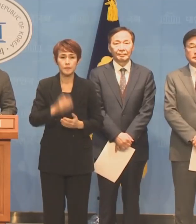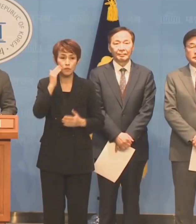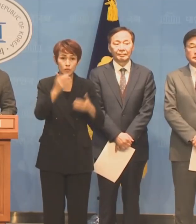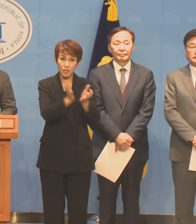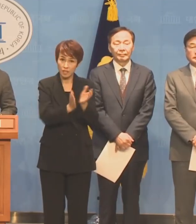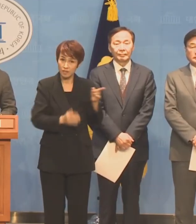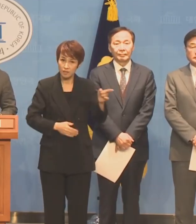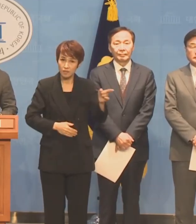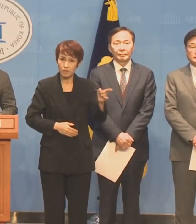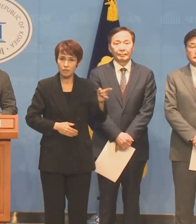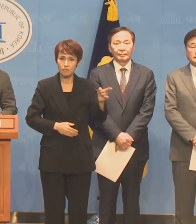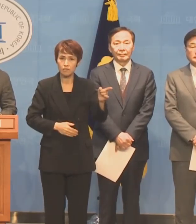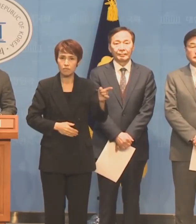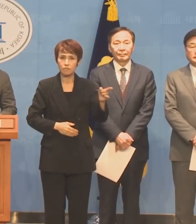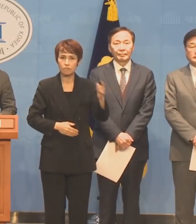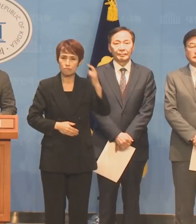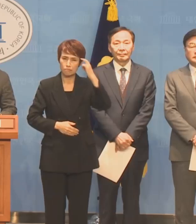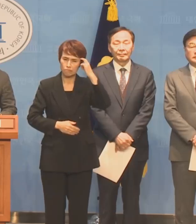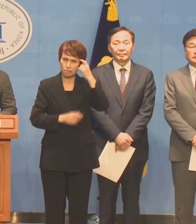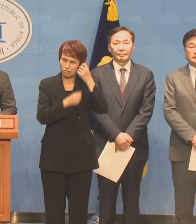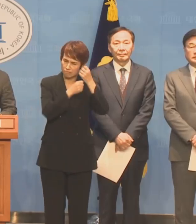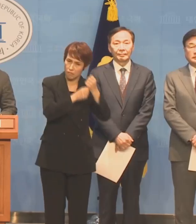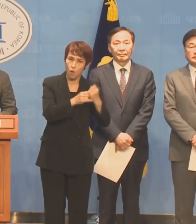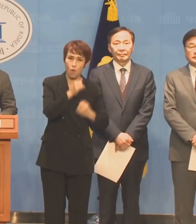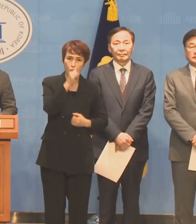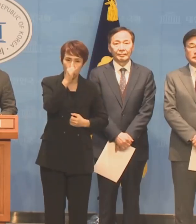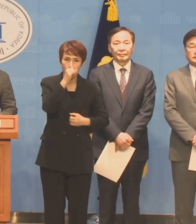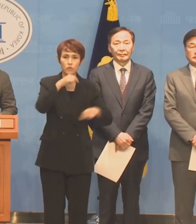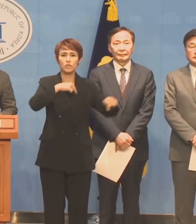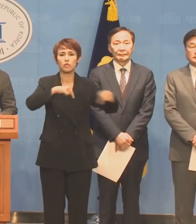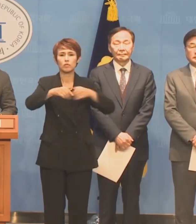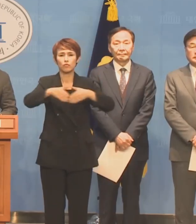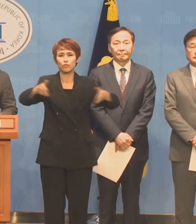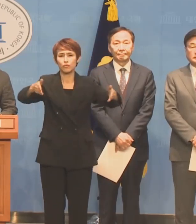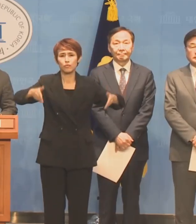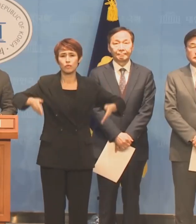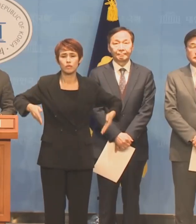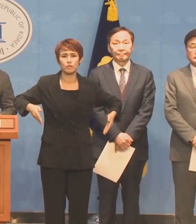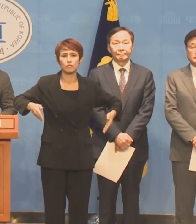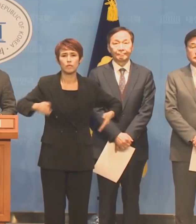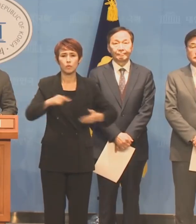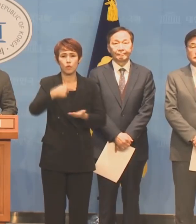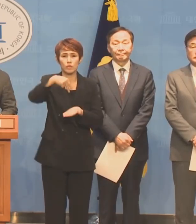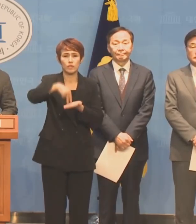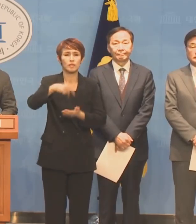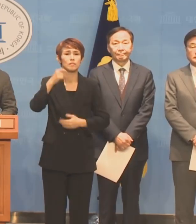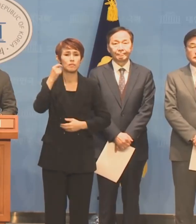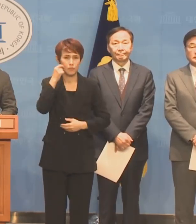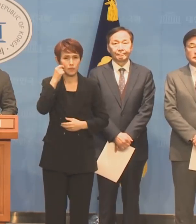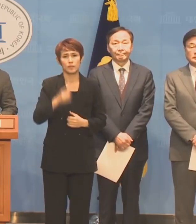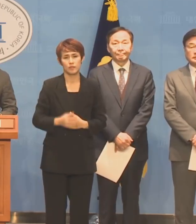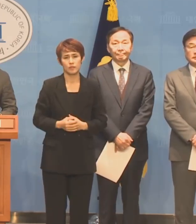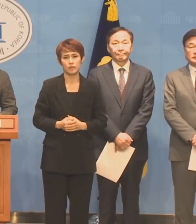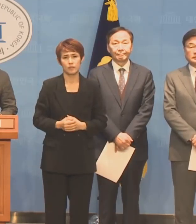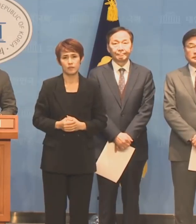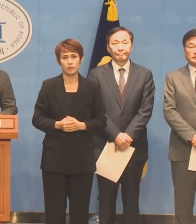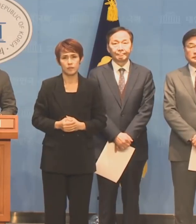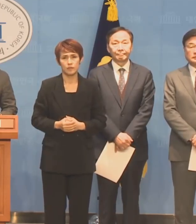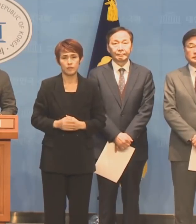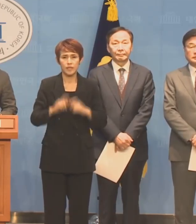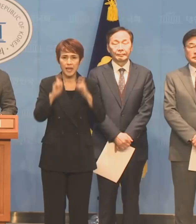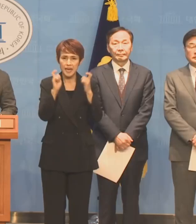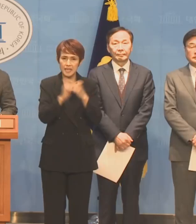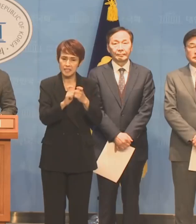민주당은 심각한 이념적 편향성으로 정치적 중립성과 독립성을 기대하기 어렵고